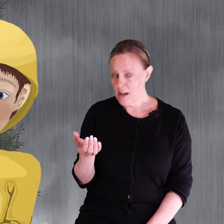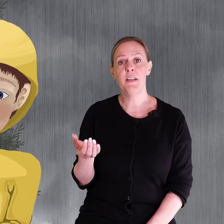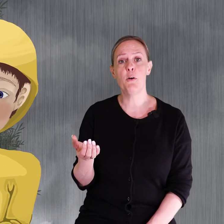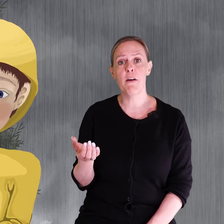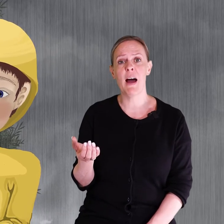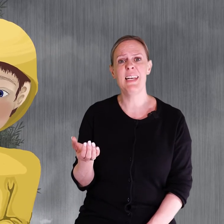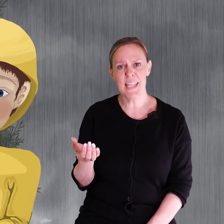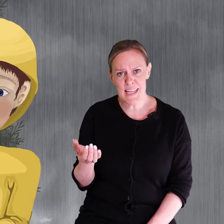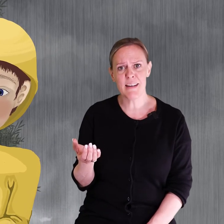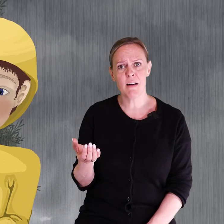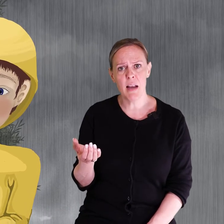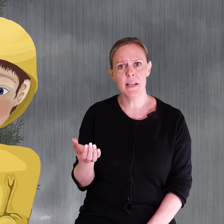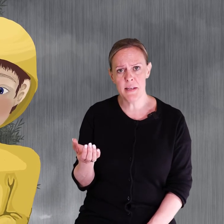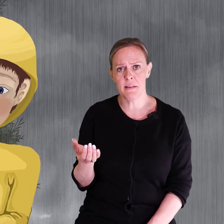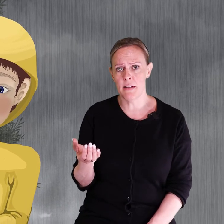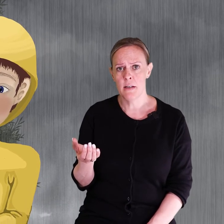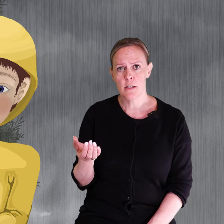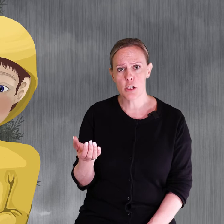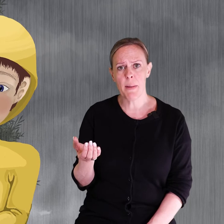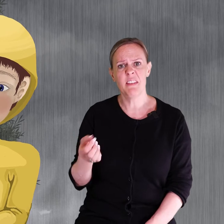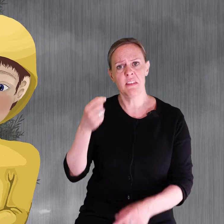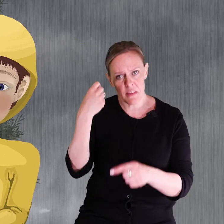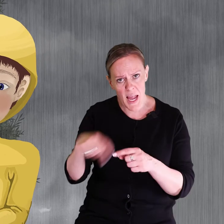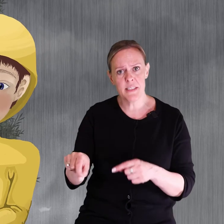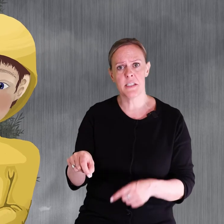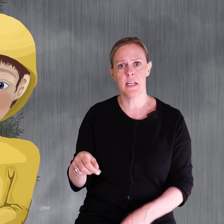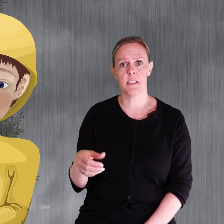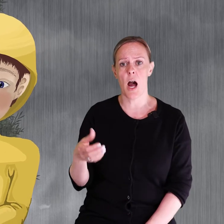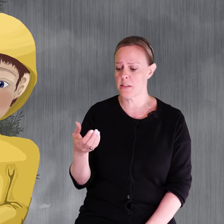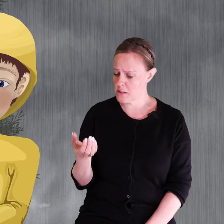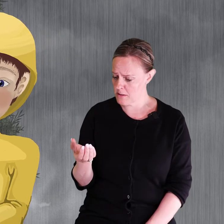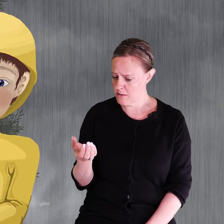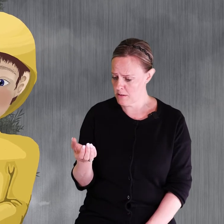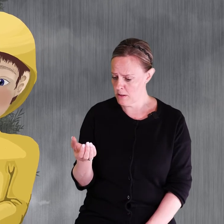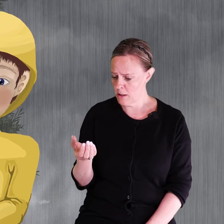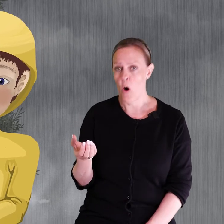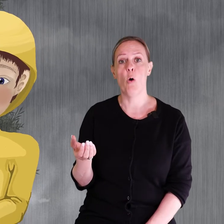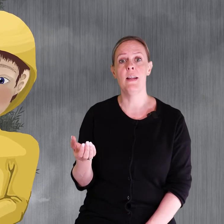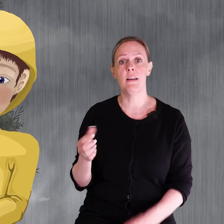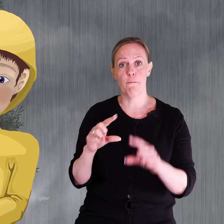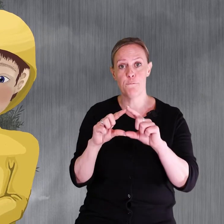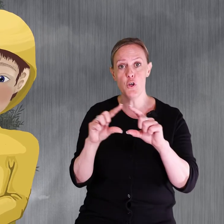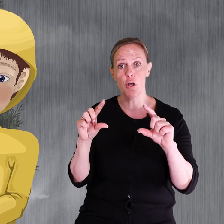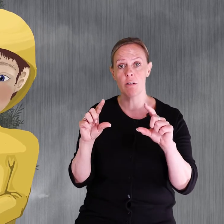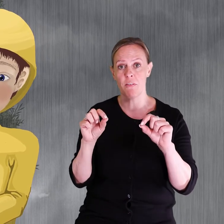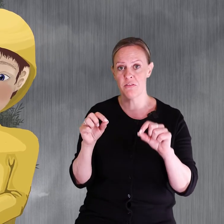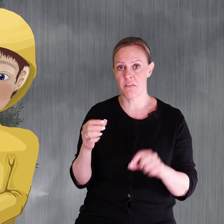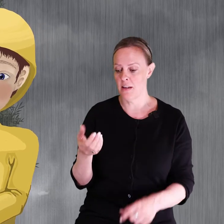Den är ungefär lika liten som en tändsticksask och lika fyrkantig.